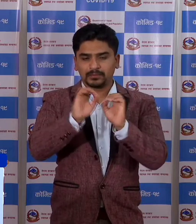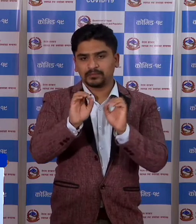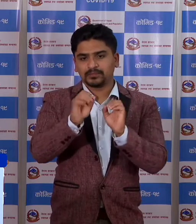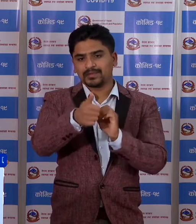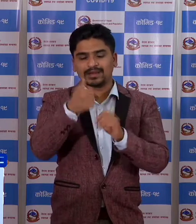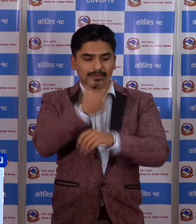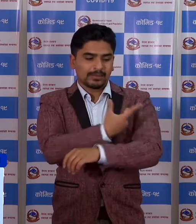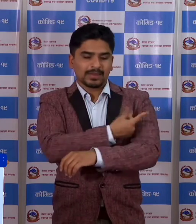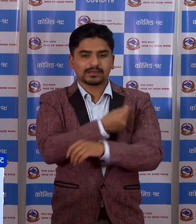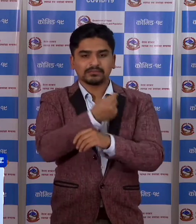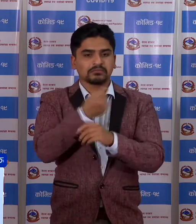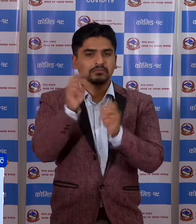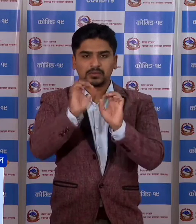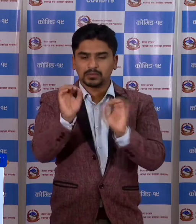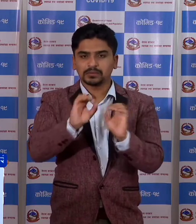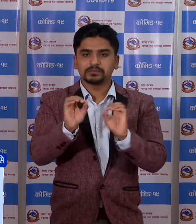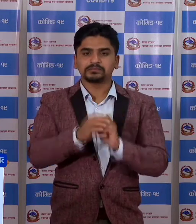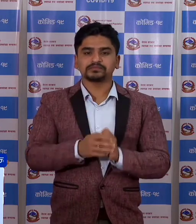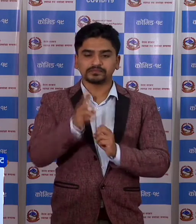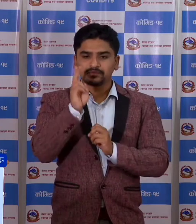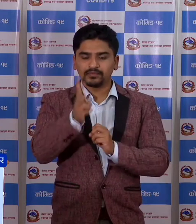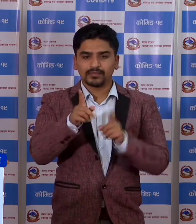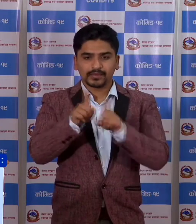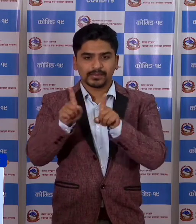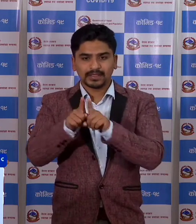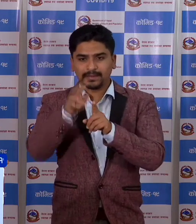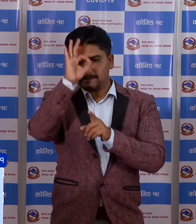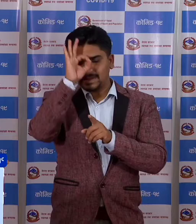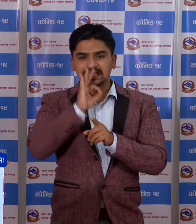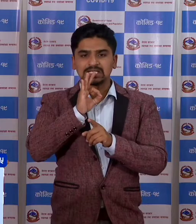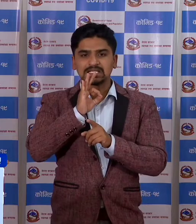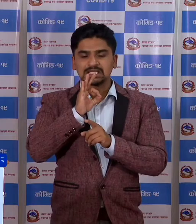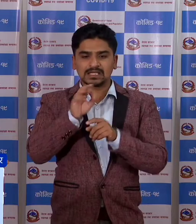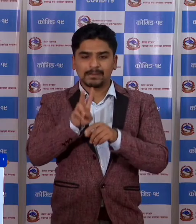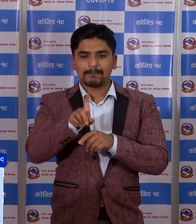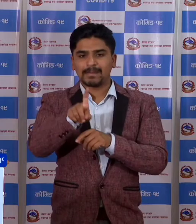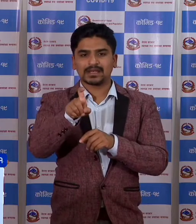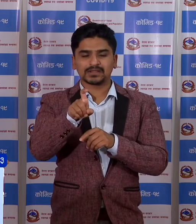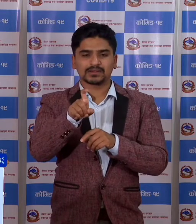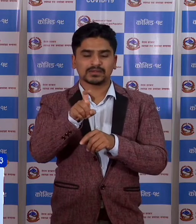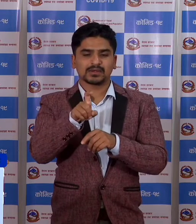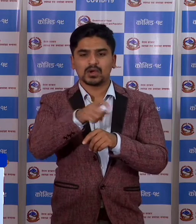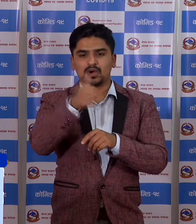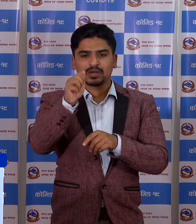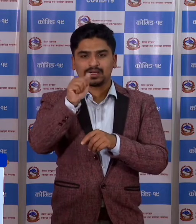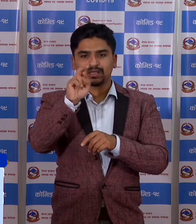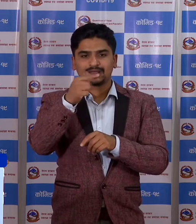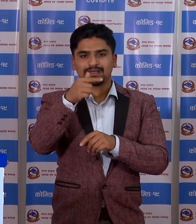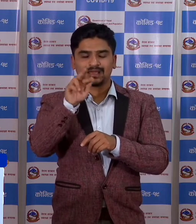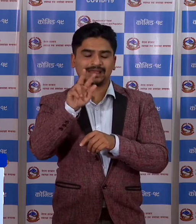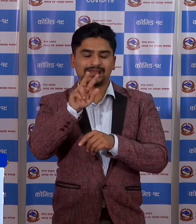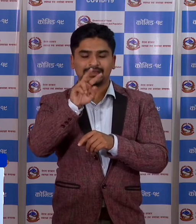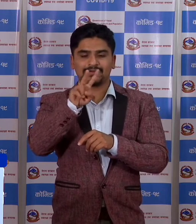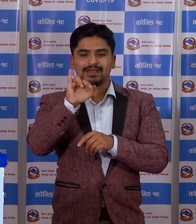राम्रो खालको भ्याक्सिन डेभलप हुन सकेको छैन। यसको पनि स्पेसिफिक यो भाइरसको एन्टिभाइरल भन्ने औषधि हामीसँग